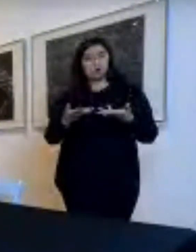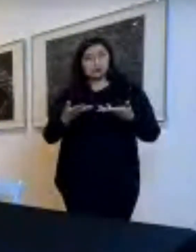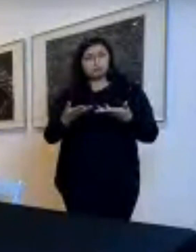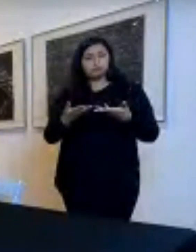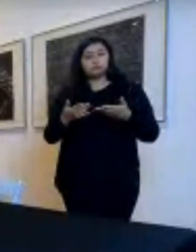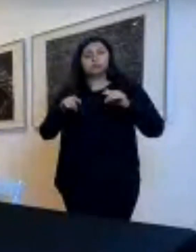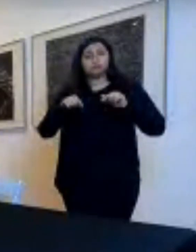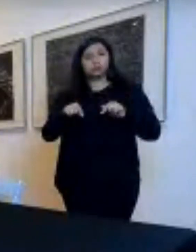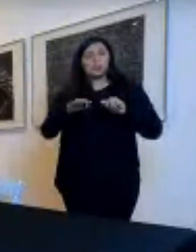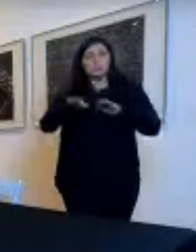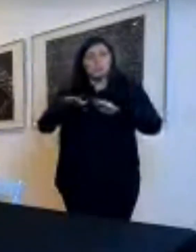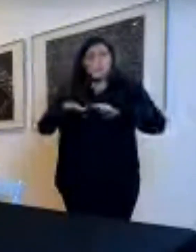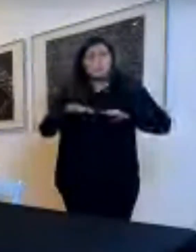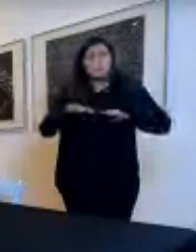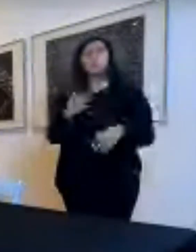¿Por qué digo esto?